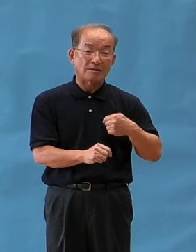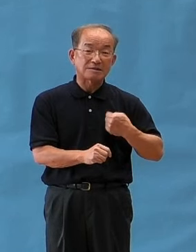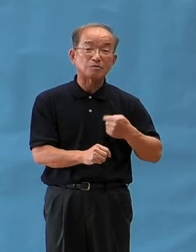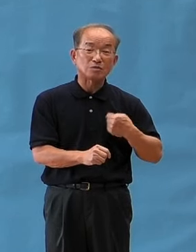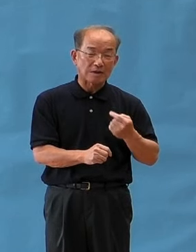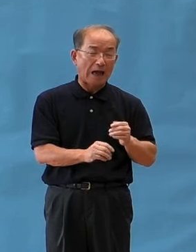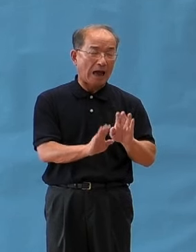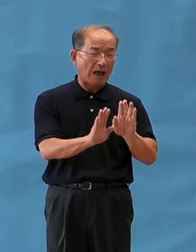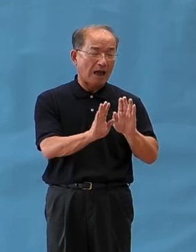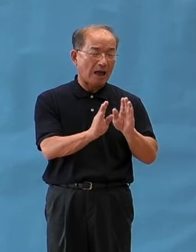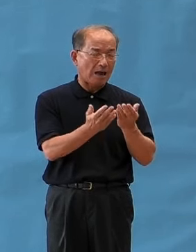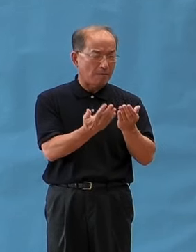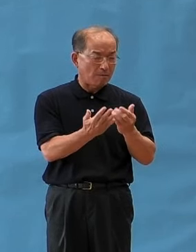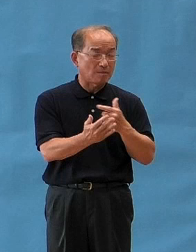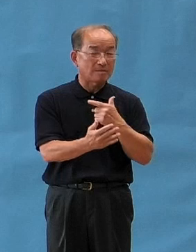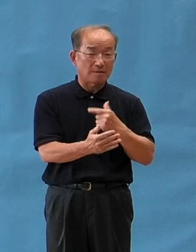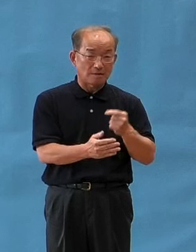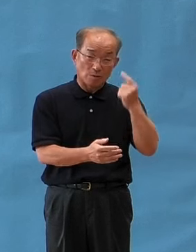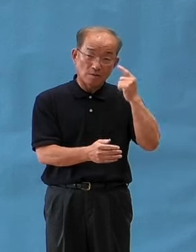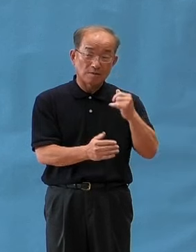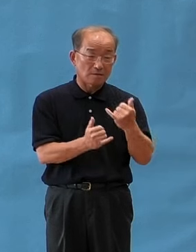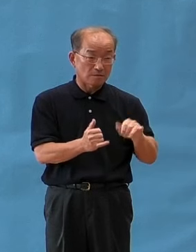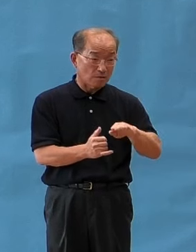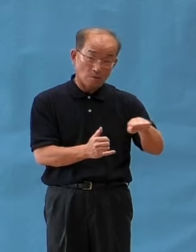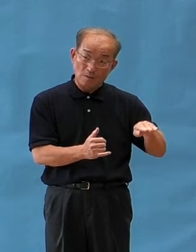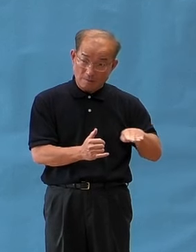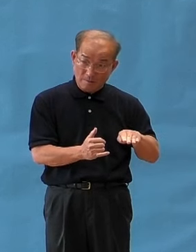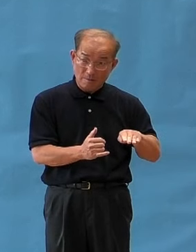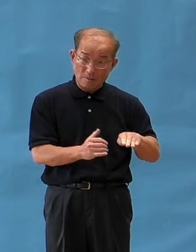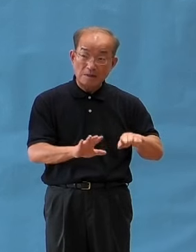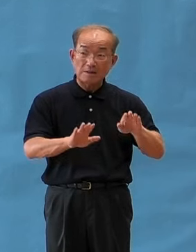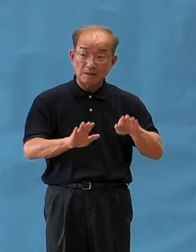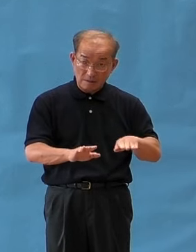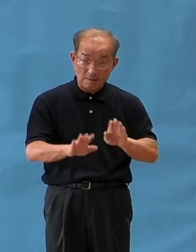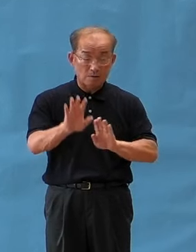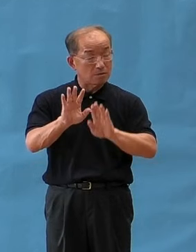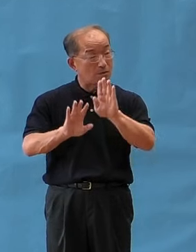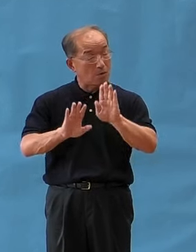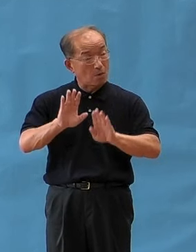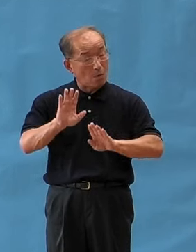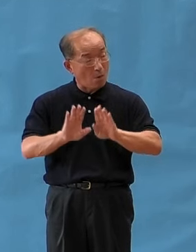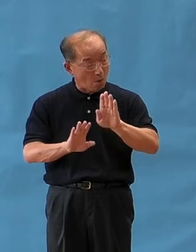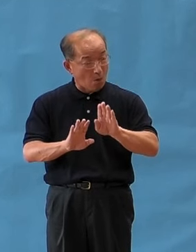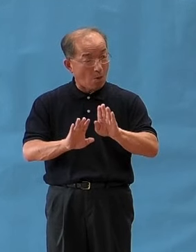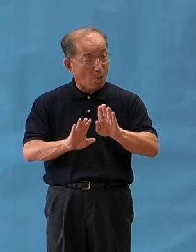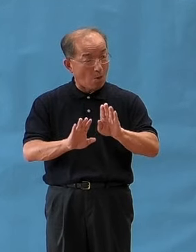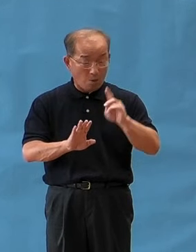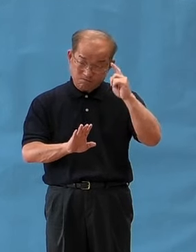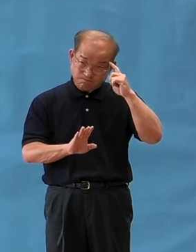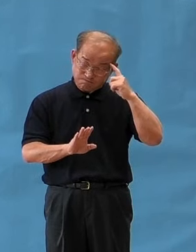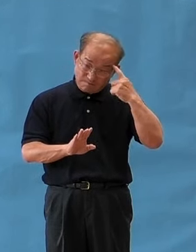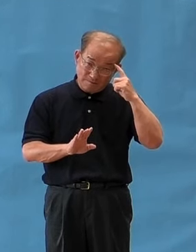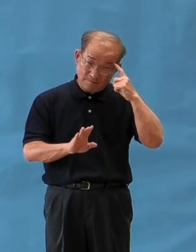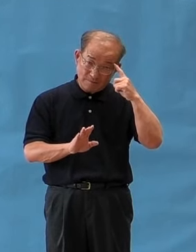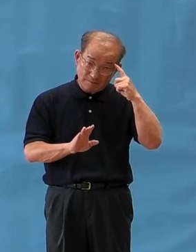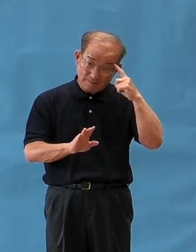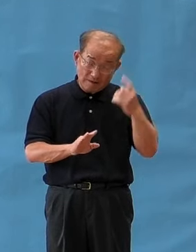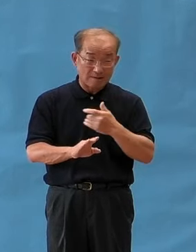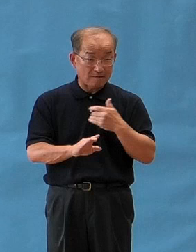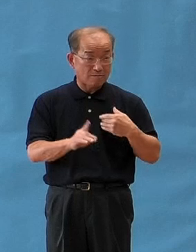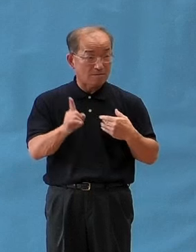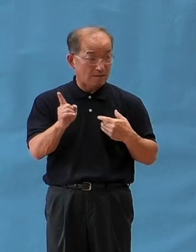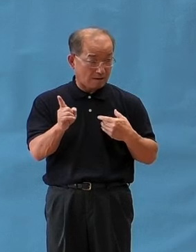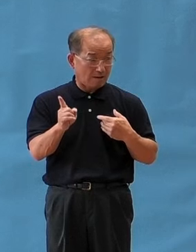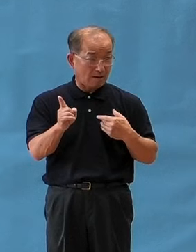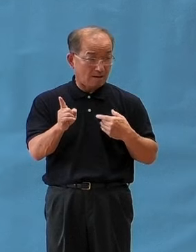思っている親とか子どもの、その今の状況を思ってやってるのか、誰のためにやってるのか、大学のためにやって